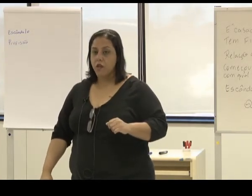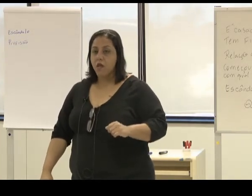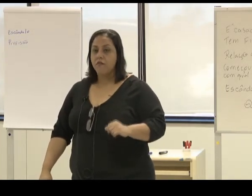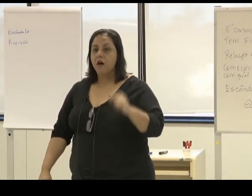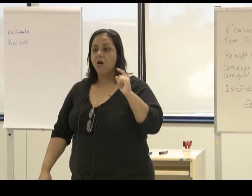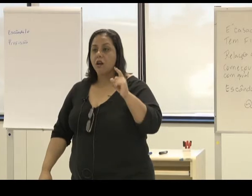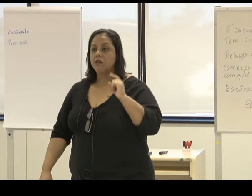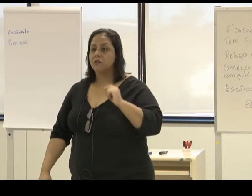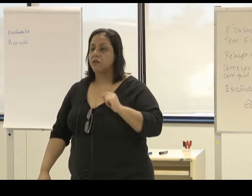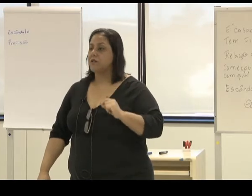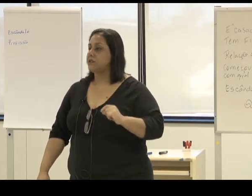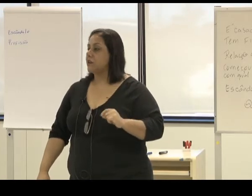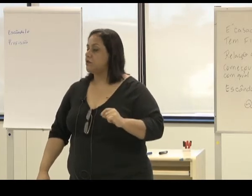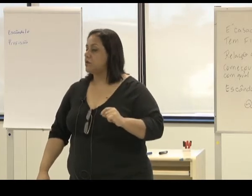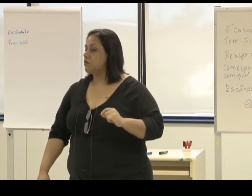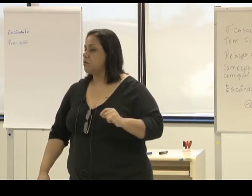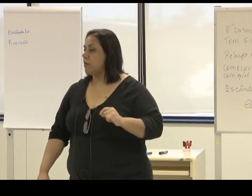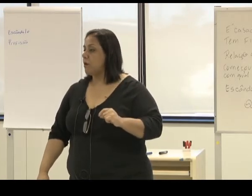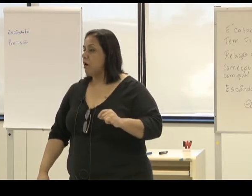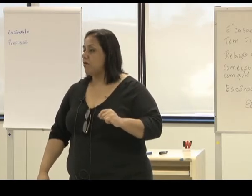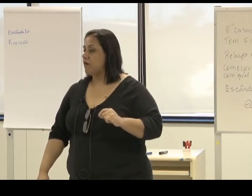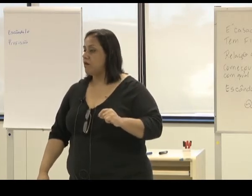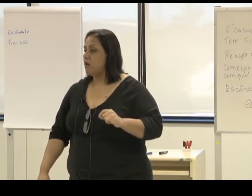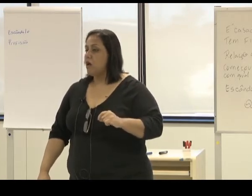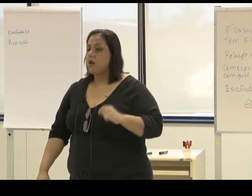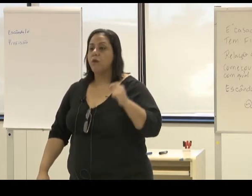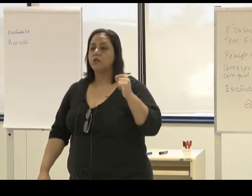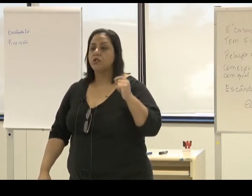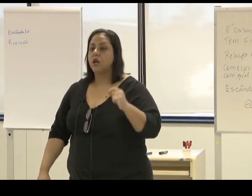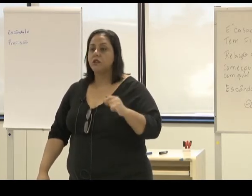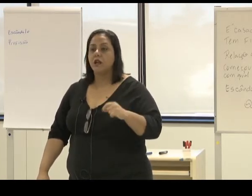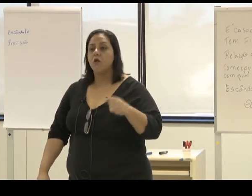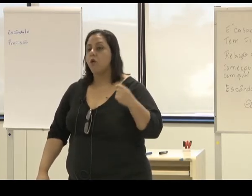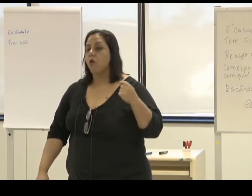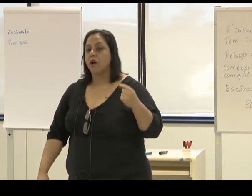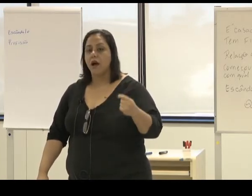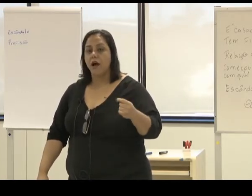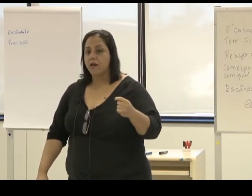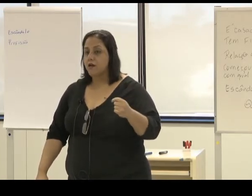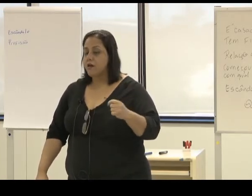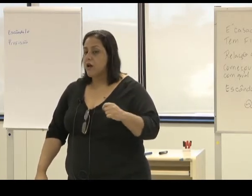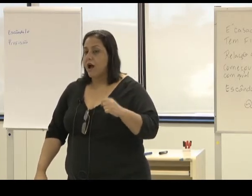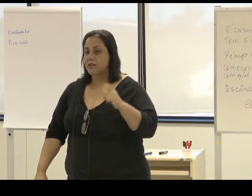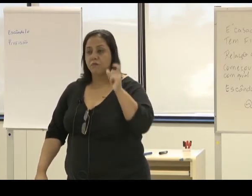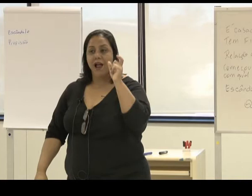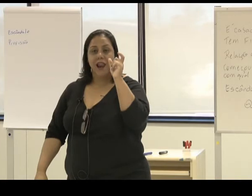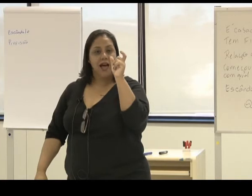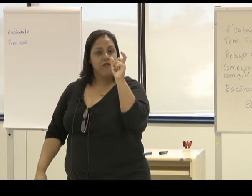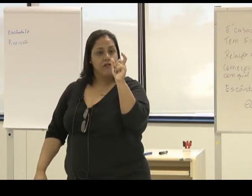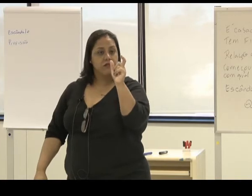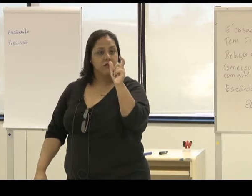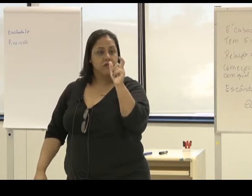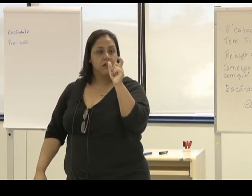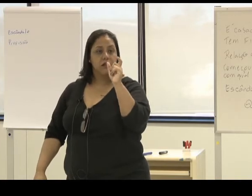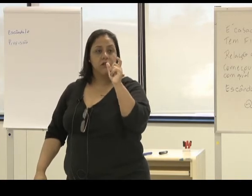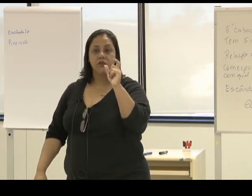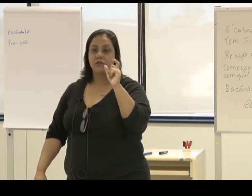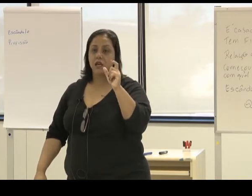Na hora que você vai fazer a tradução de uma prova, não adianta eu colocar as palavras que vocês fazem